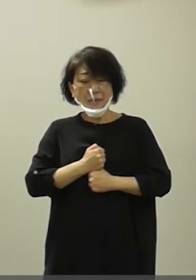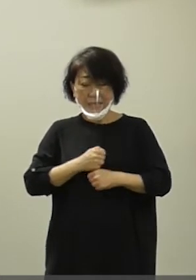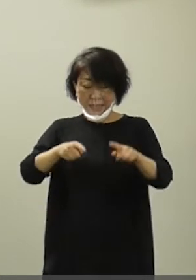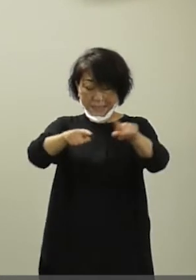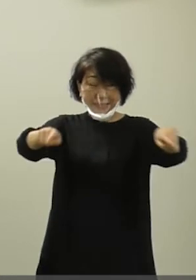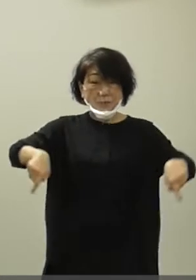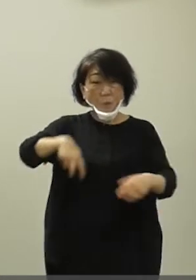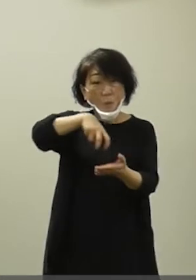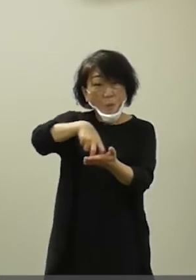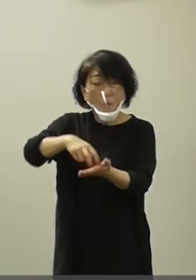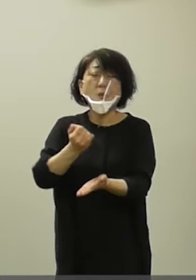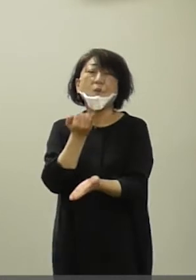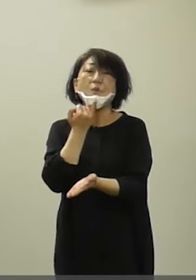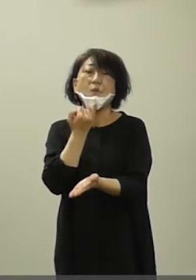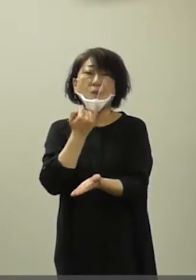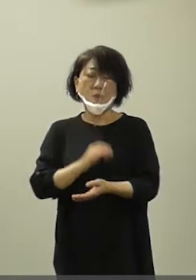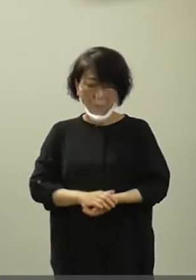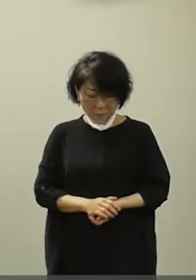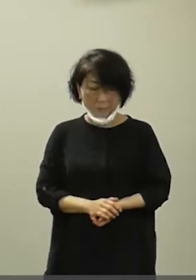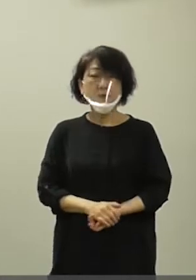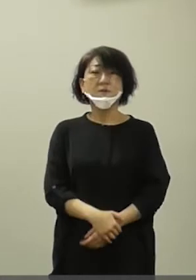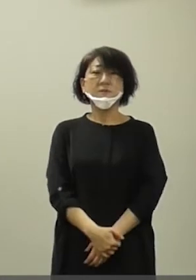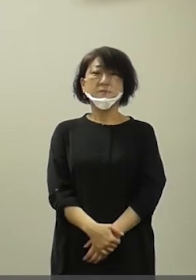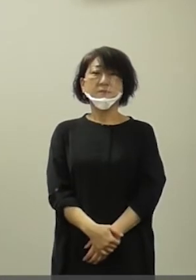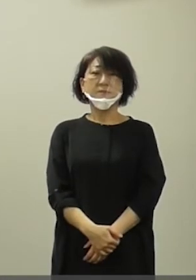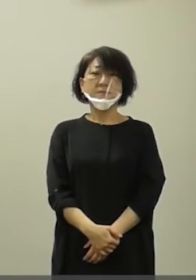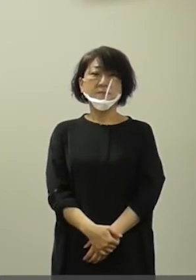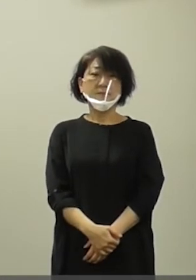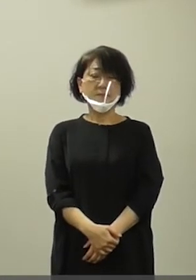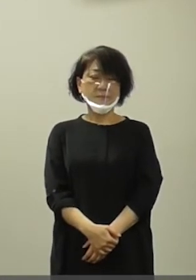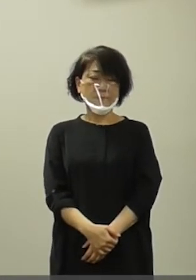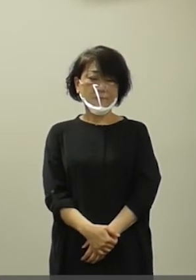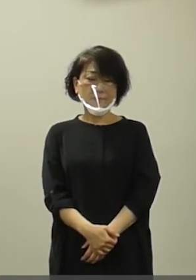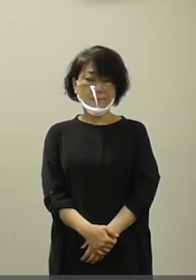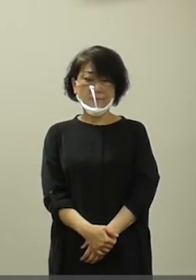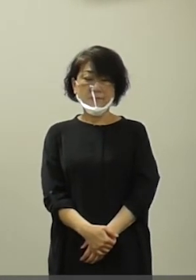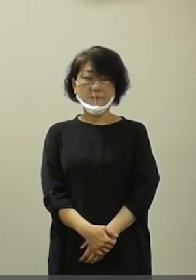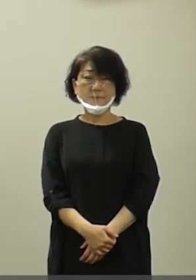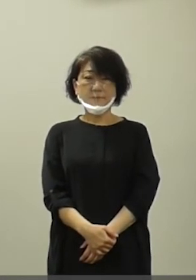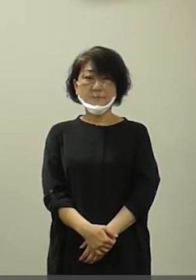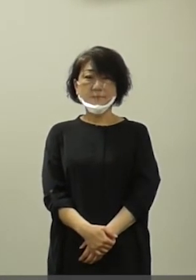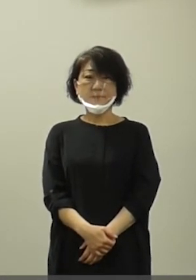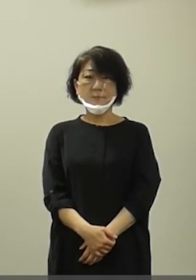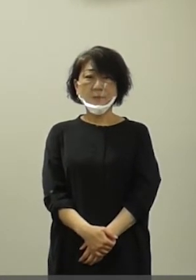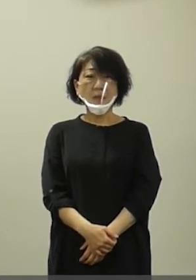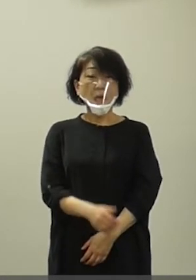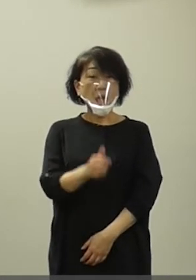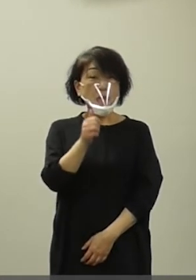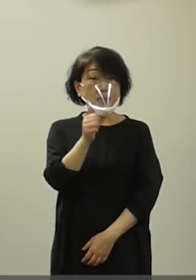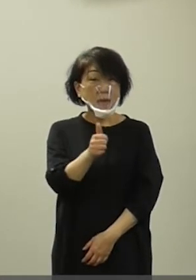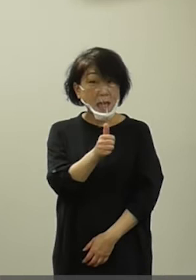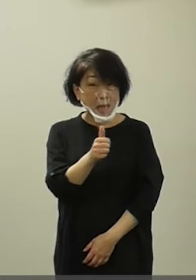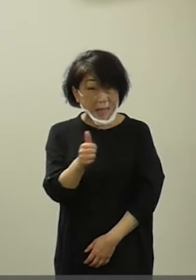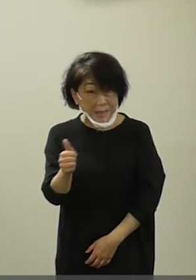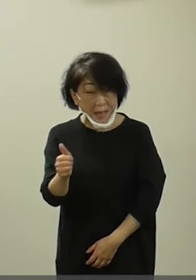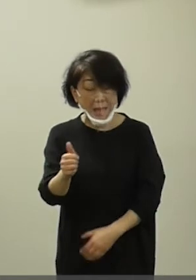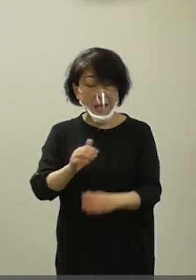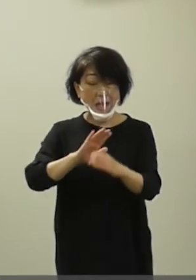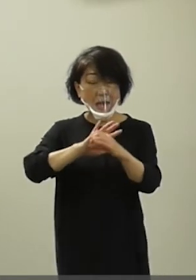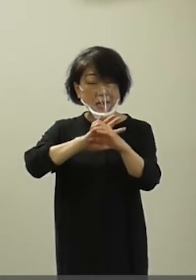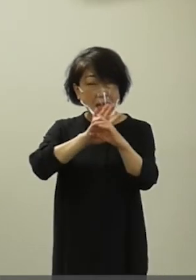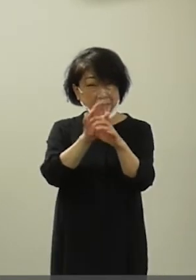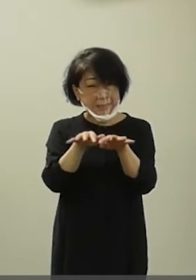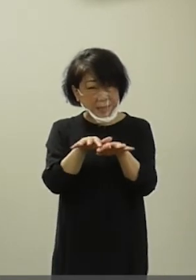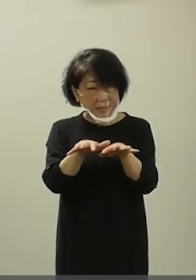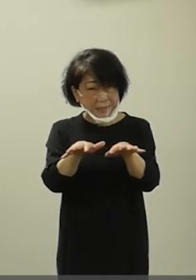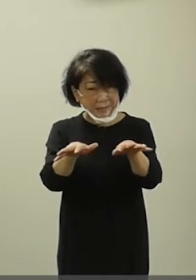し対処法を可能にしていきたいなというふうに思っておりますんただ肝心状況というのはこれ随時 no